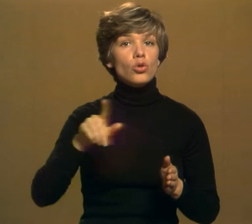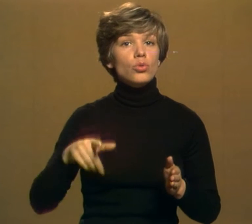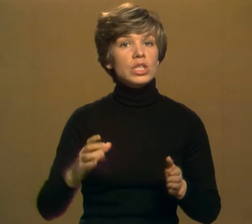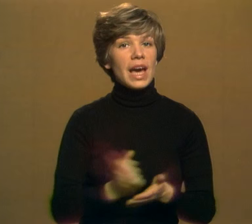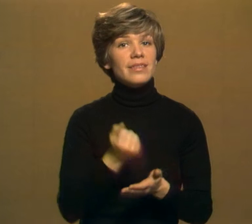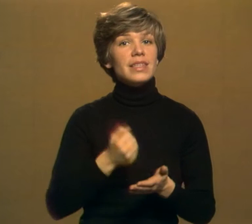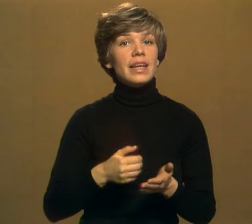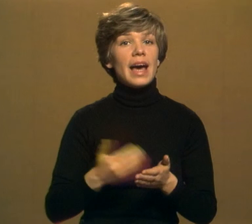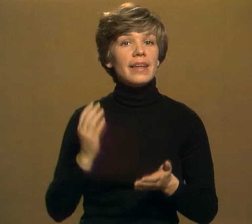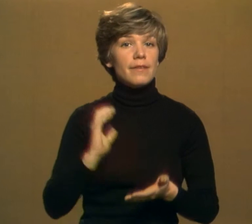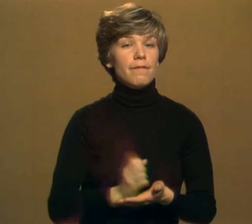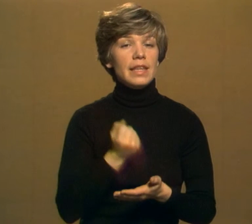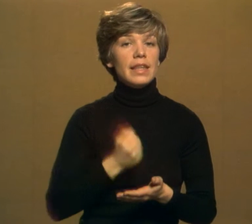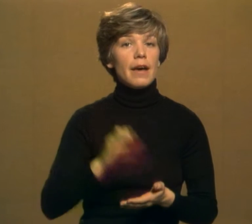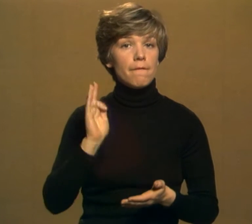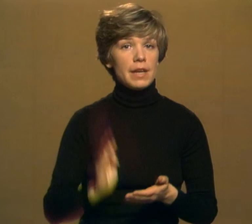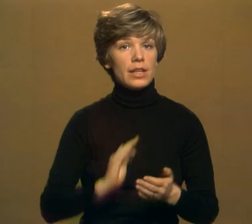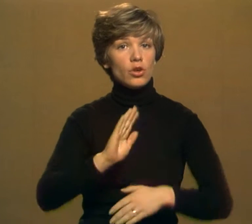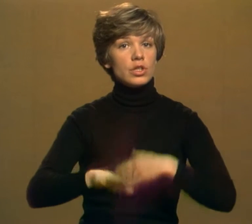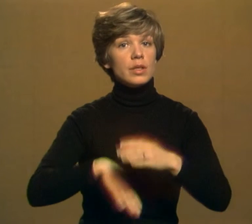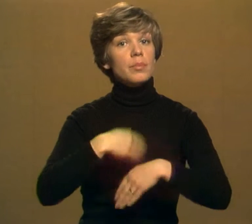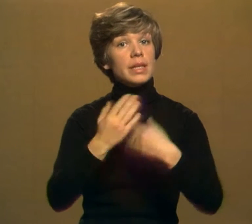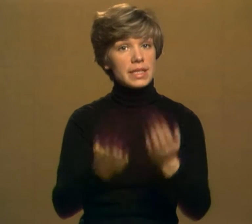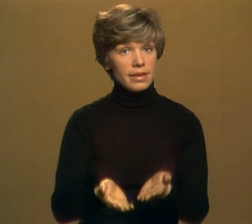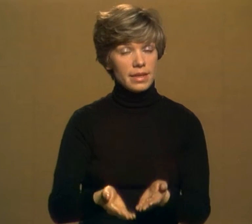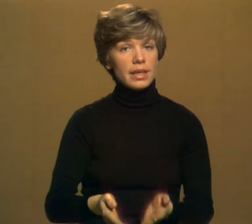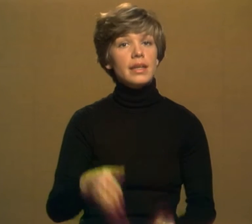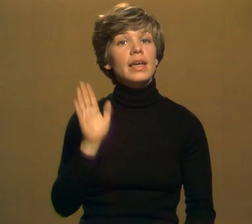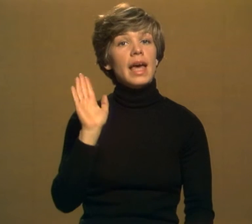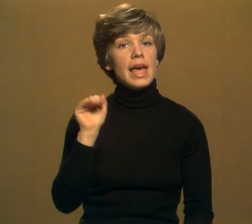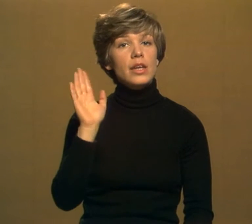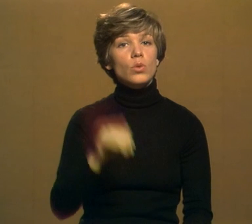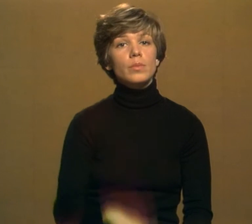du chansen att vinna fredagspresenten. Hej då!